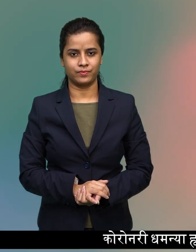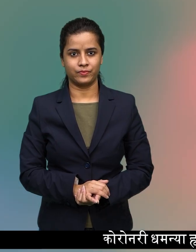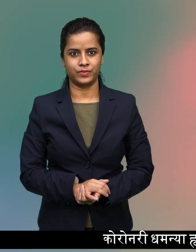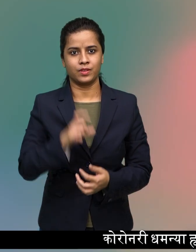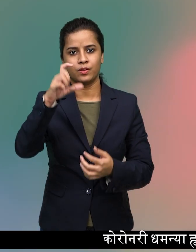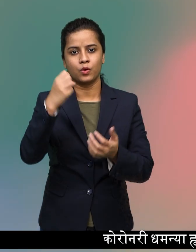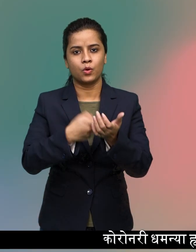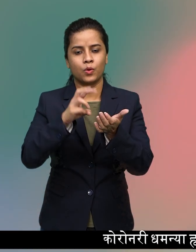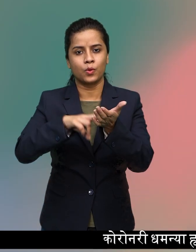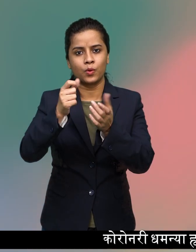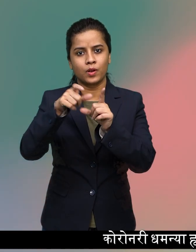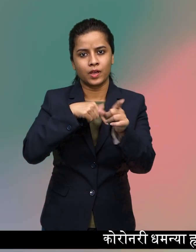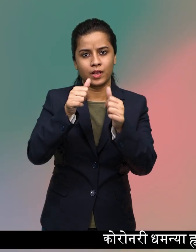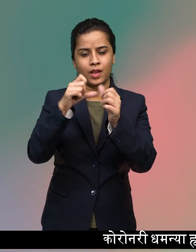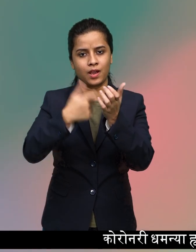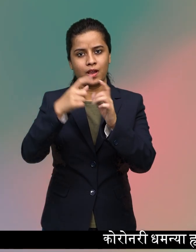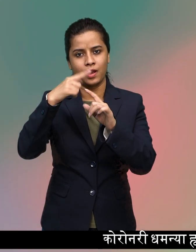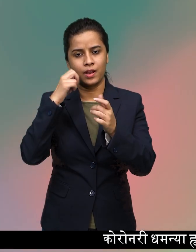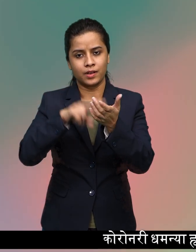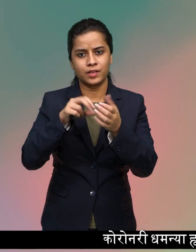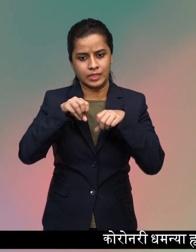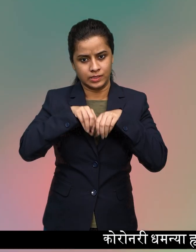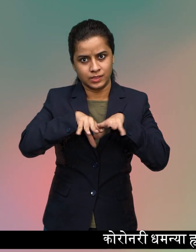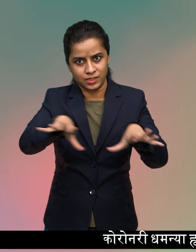कोरोनरी धमन्या हृदयाच्या स्नायूंना रक्त पुरवठा करतात.